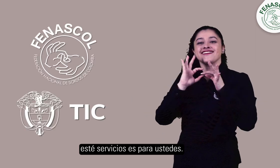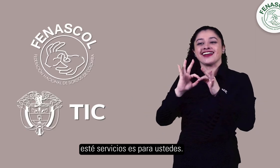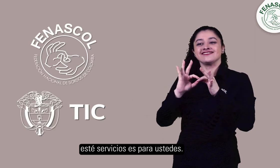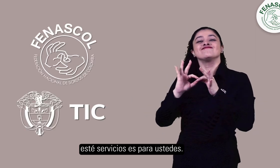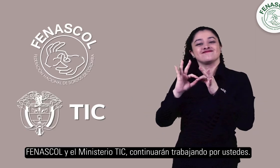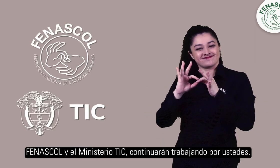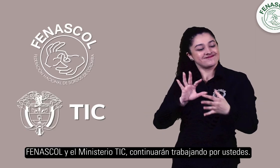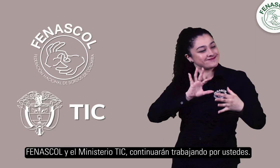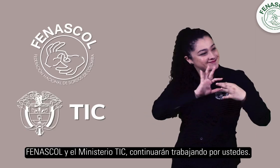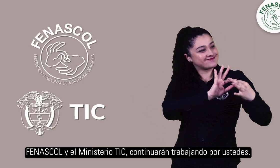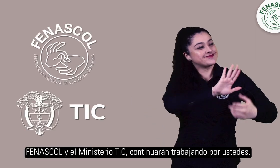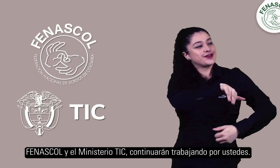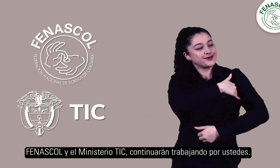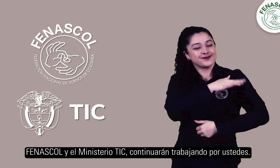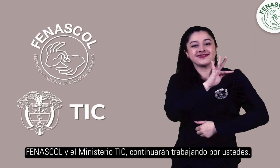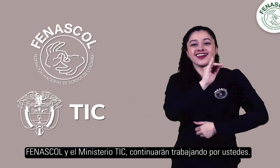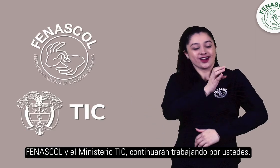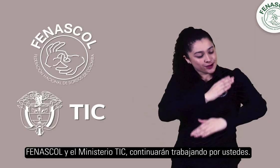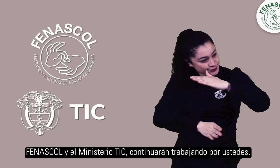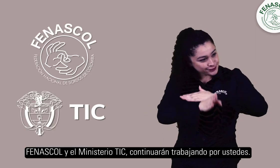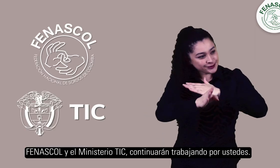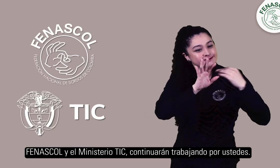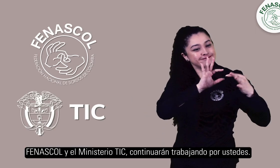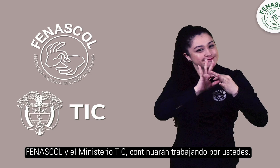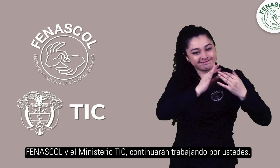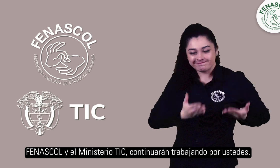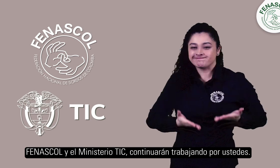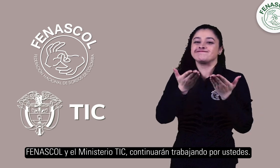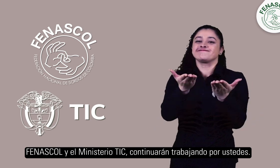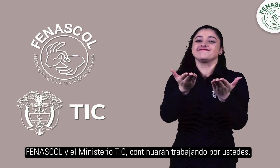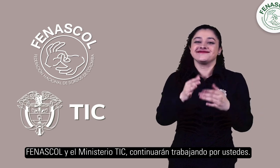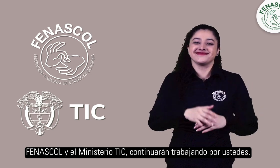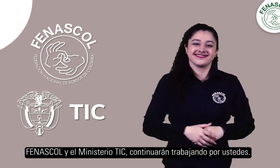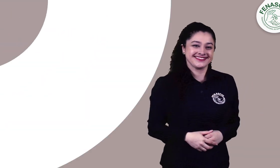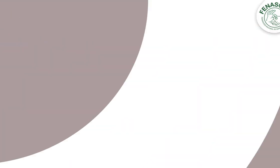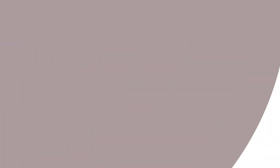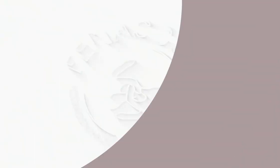Fenas Call y el Ministerio TIC continuarán trabajando por ustedes.